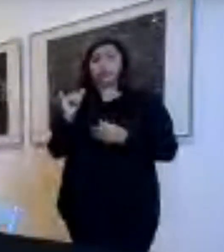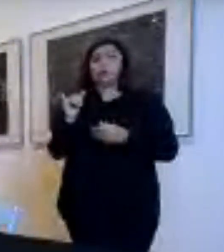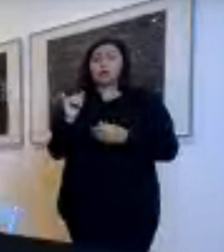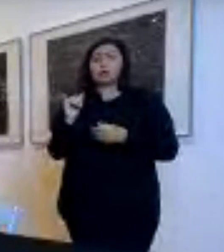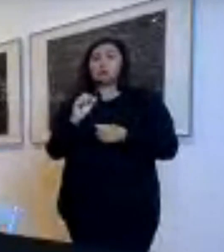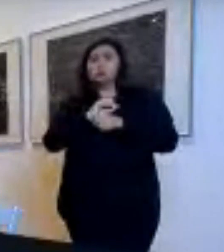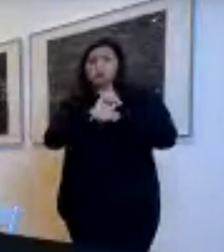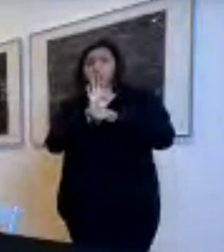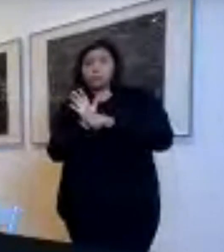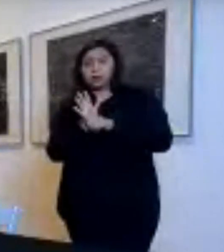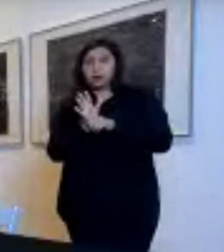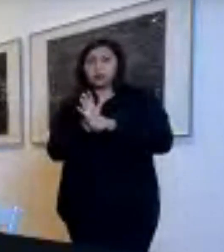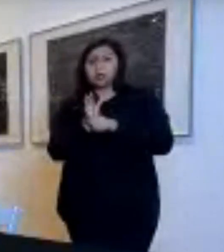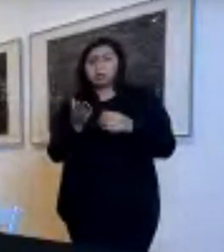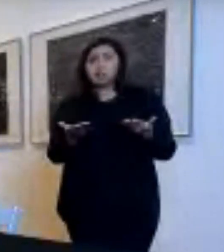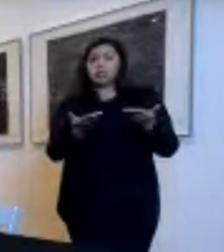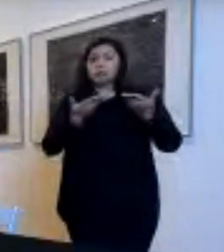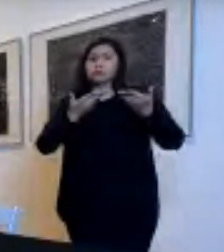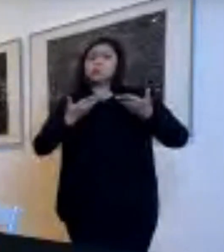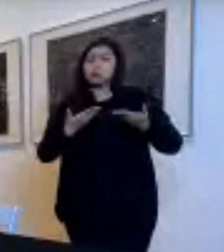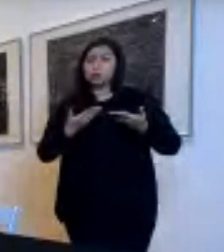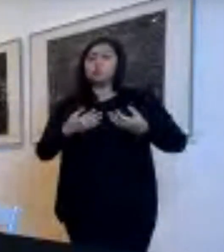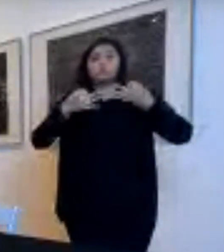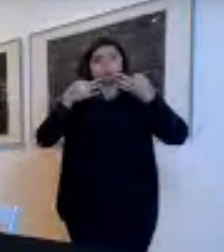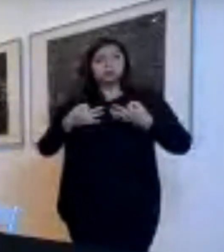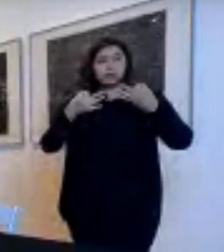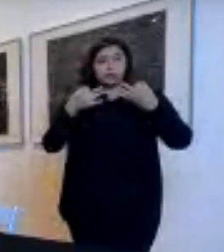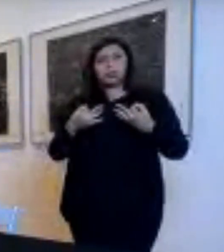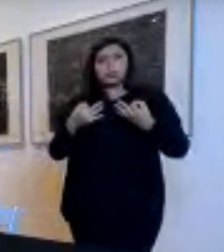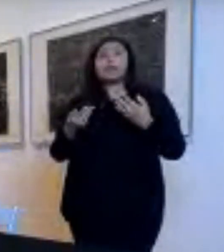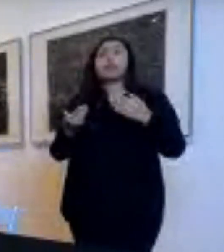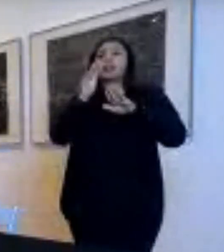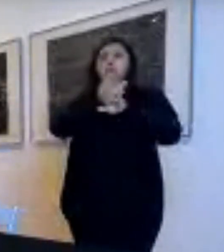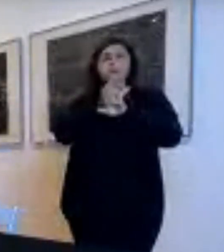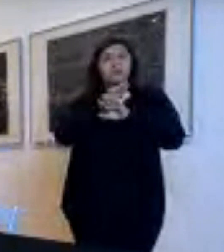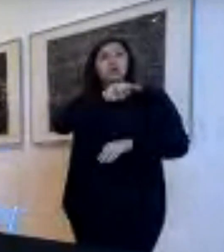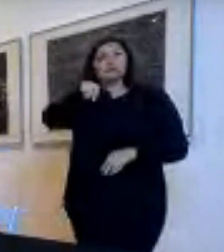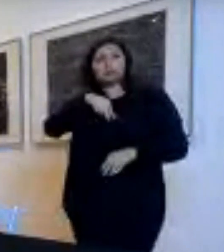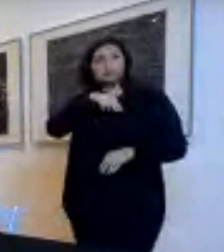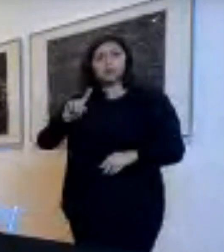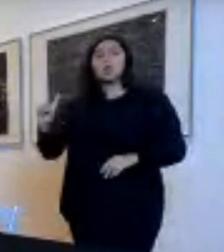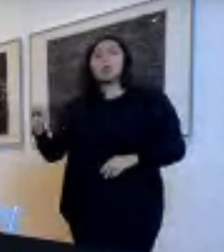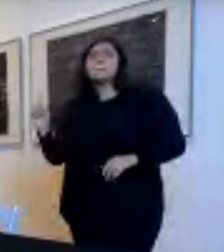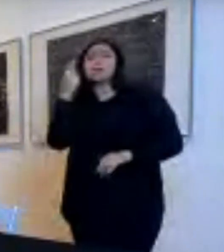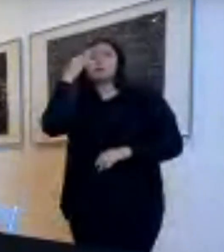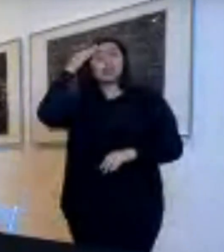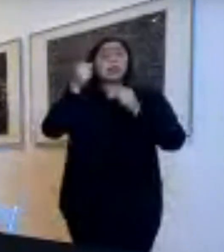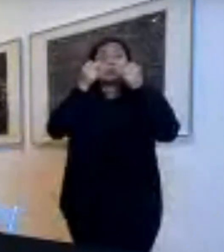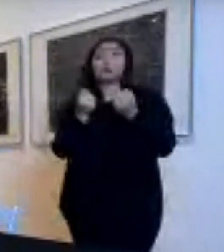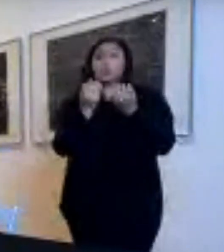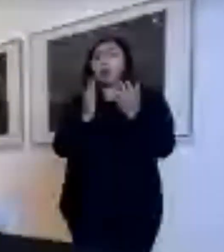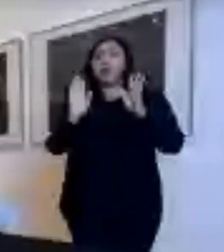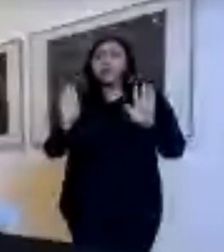simplemente nos dio la certeza y seguridad que iba a estar detrás de nosotros. Por lo tanto, el primer día que nosotros pudimos abrir, estábamos abiertos. Y